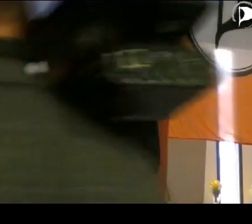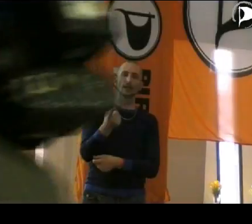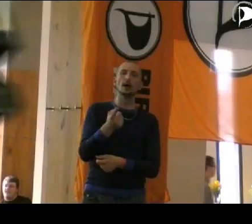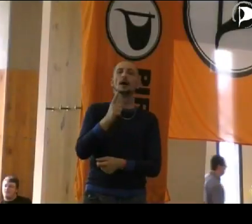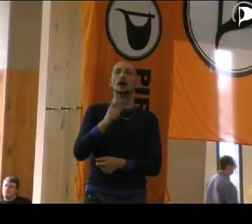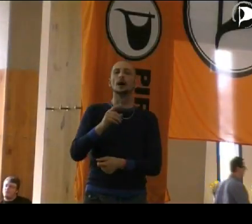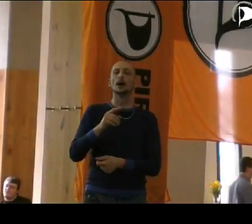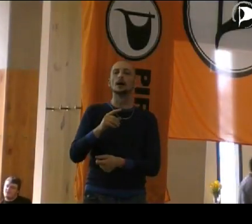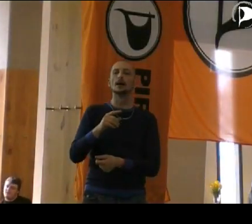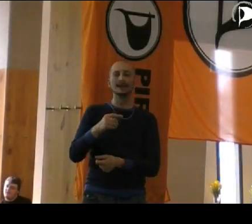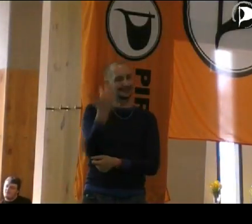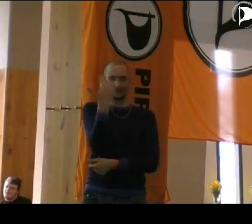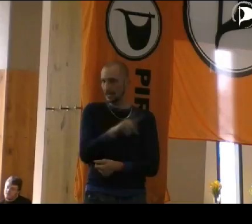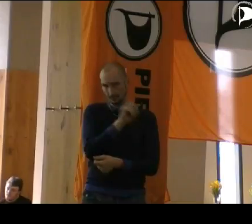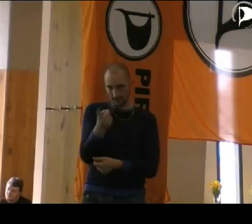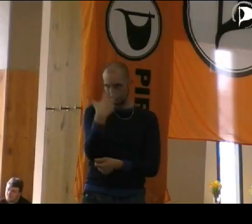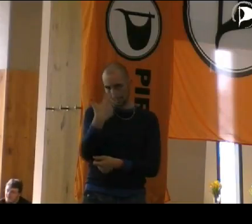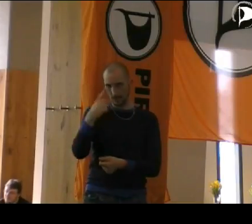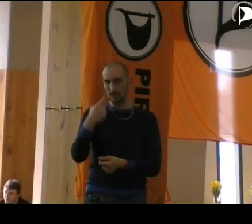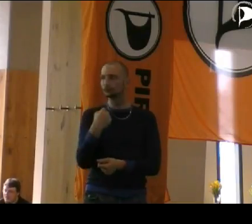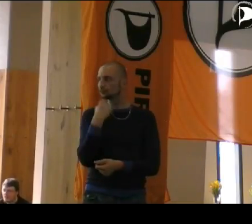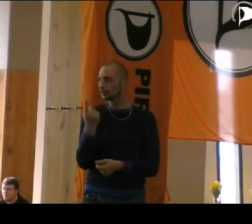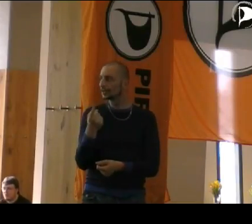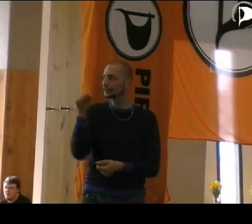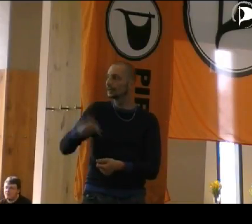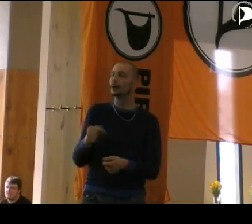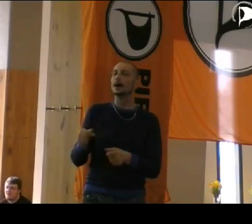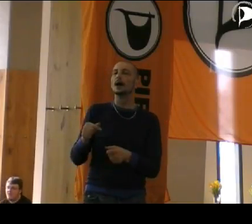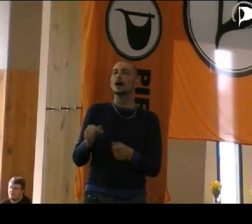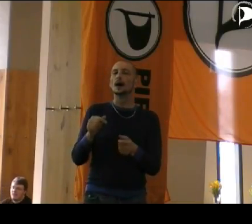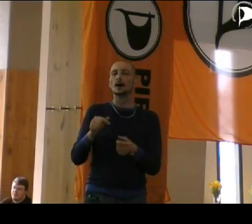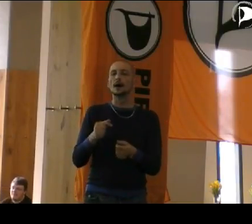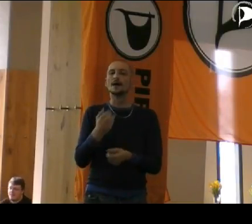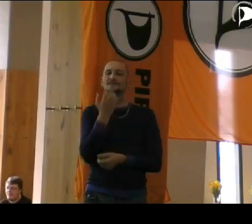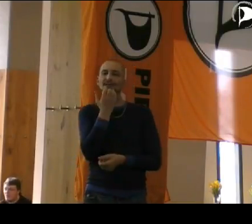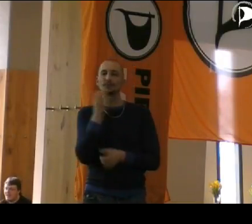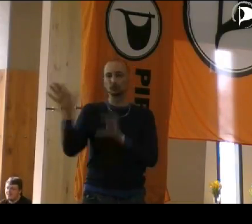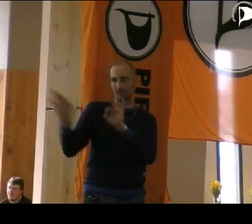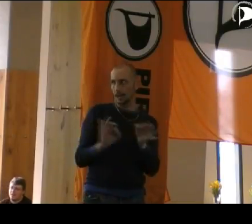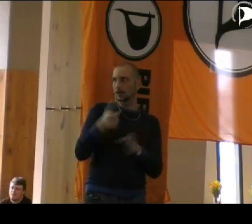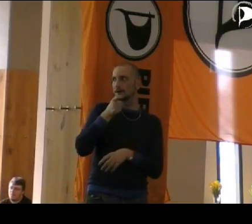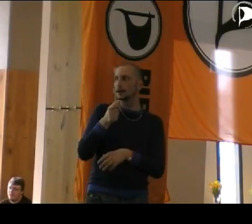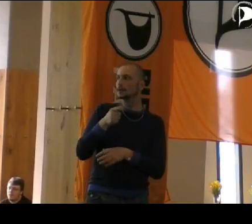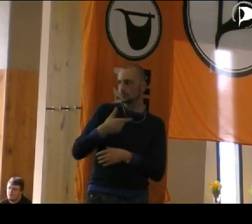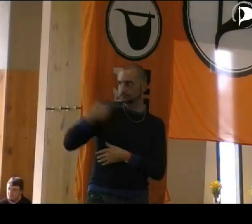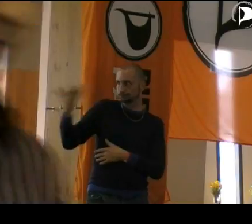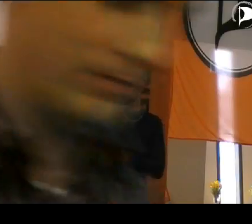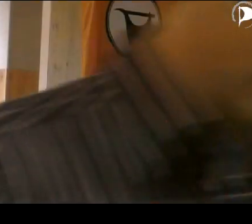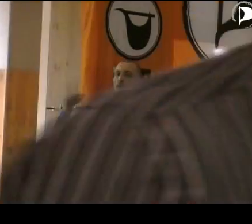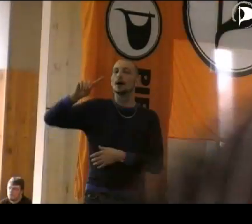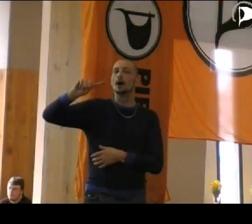tiere damit hier anfängt mit mir besonders am herzen und